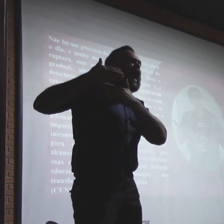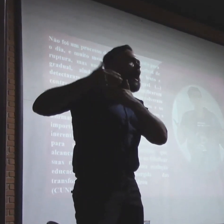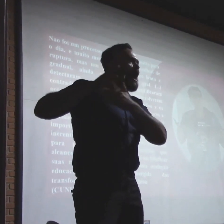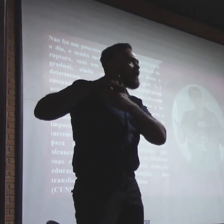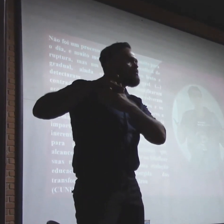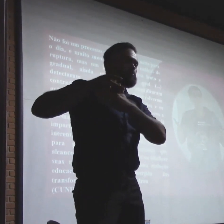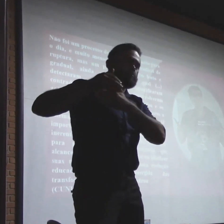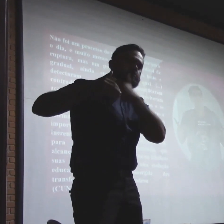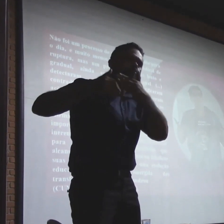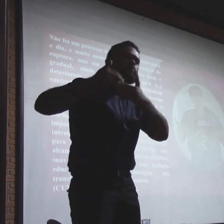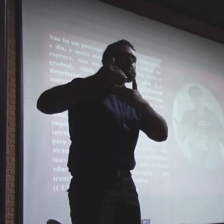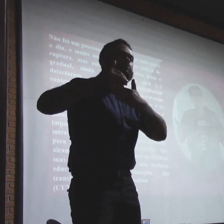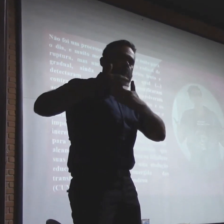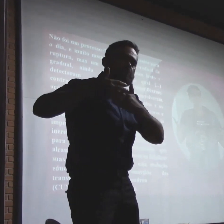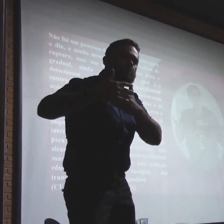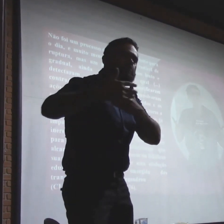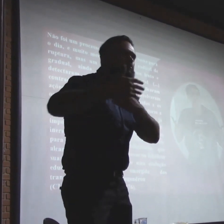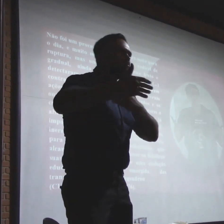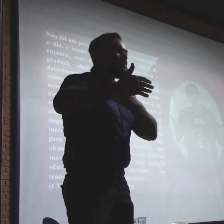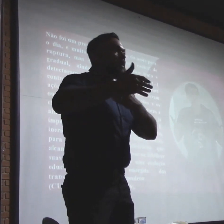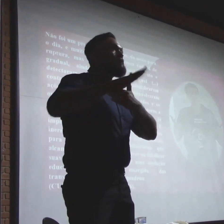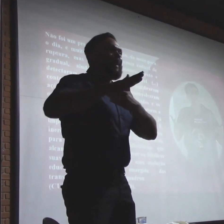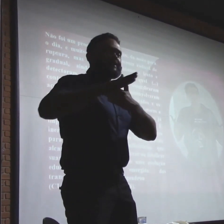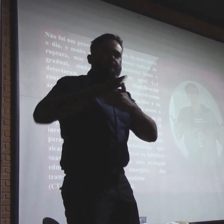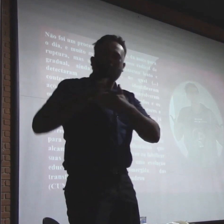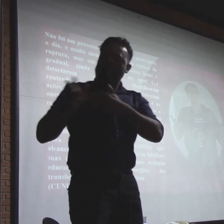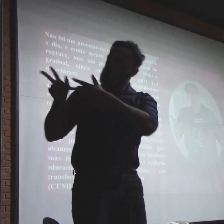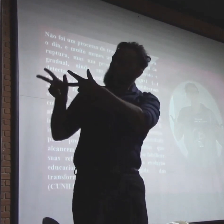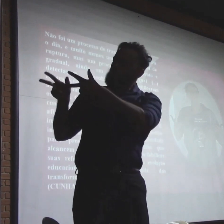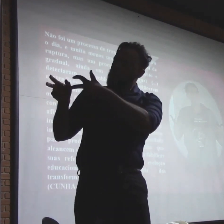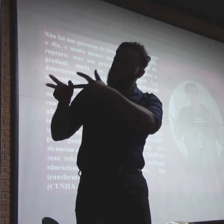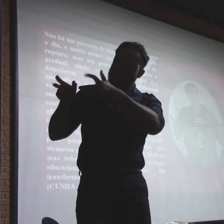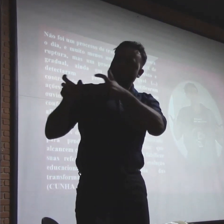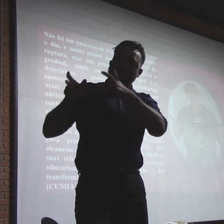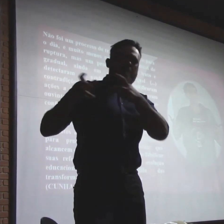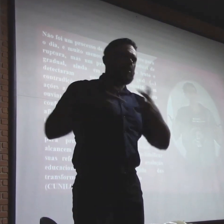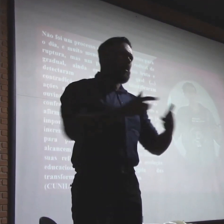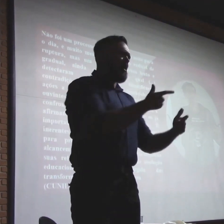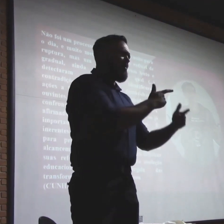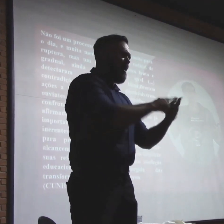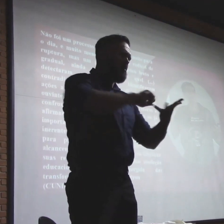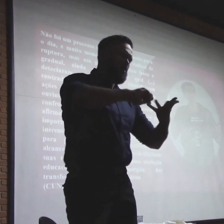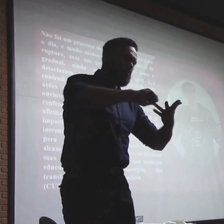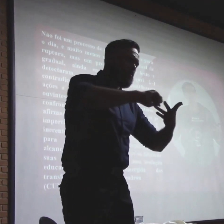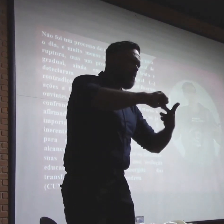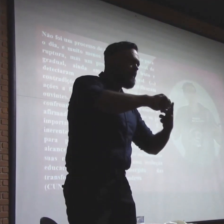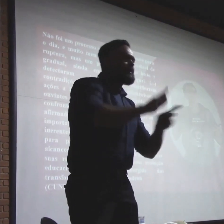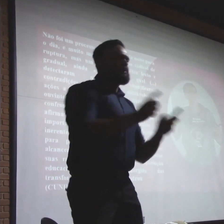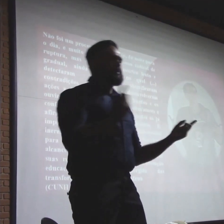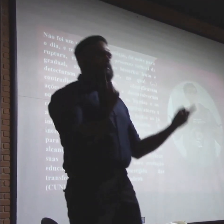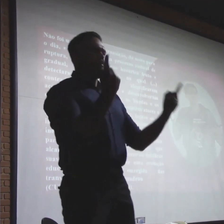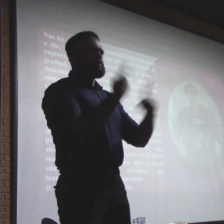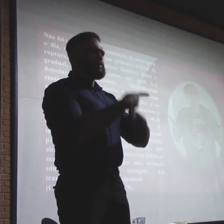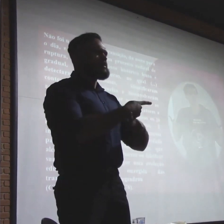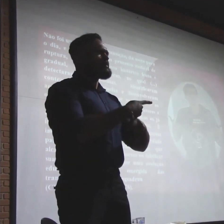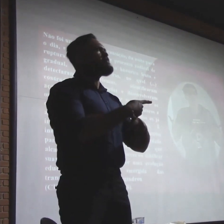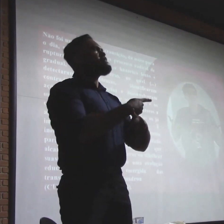no qual detectaram problemas, identificaram contradições e resistências e